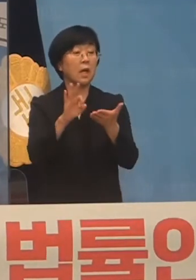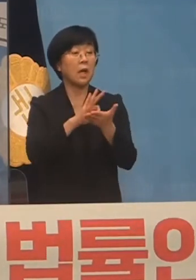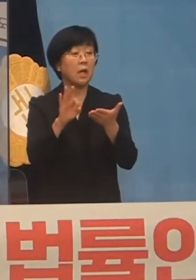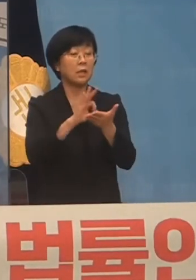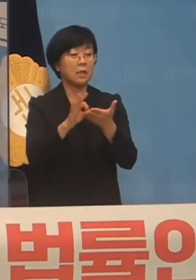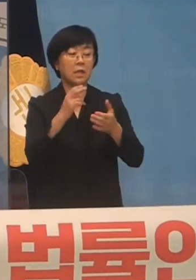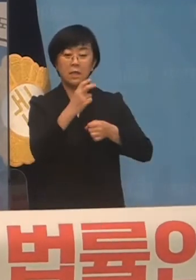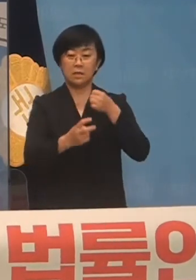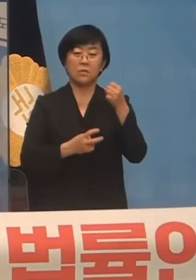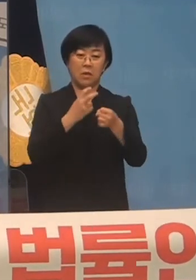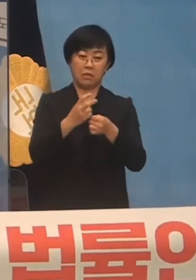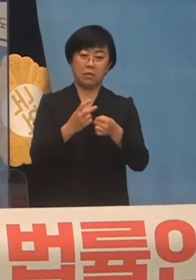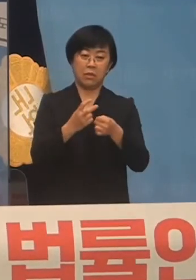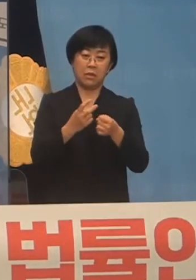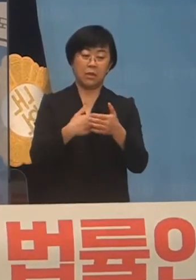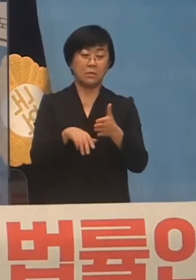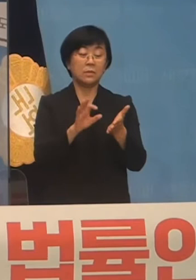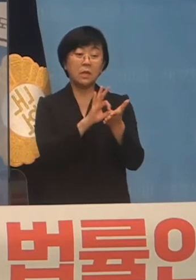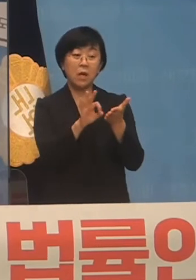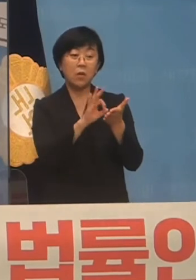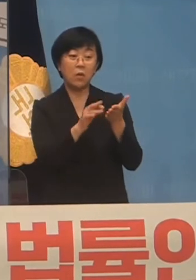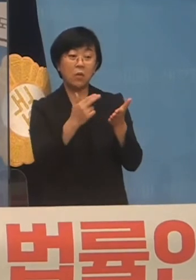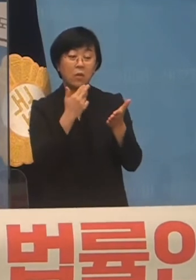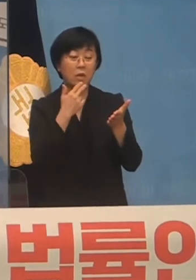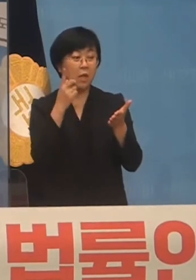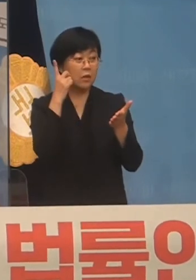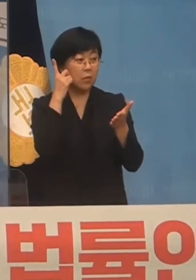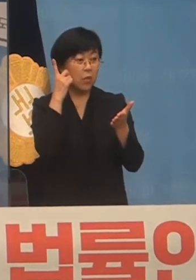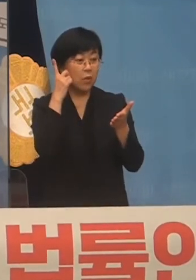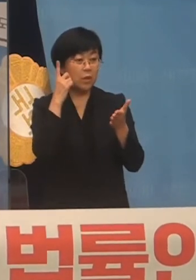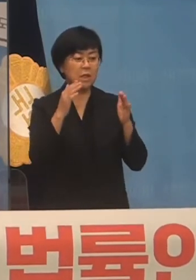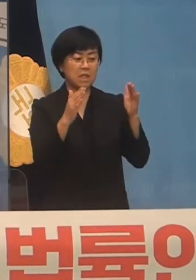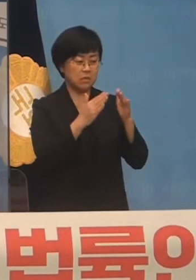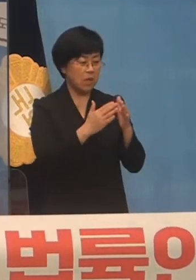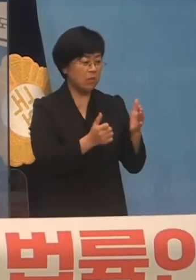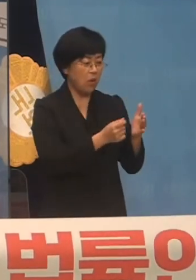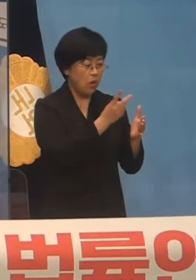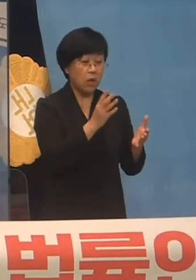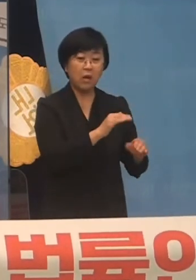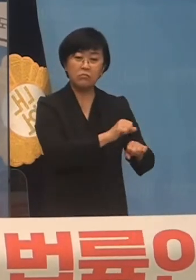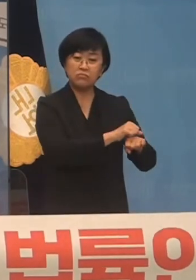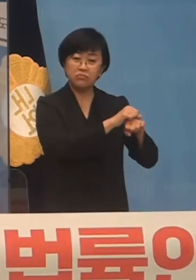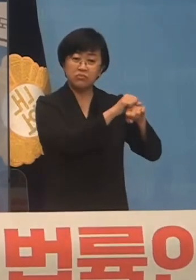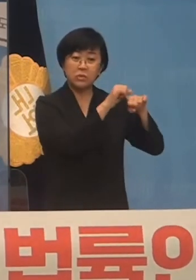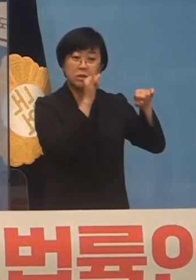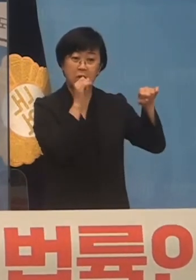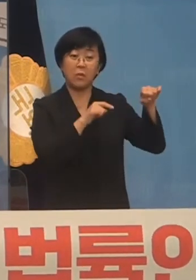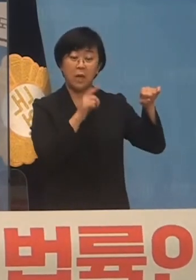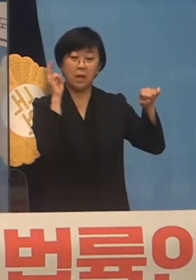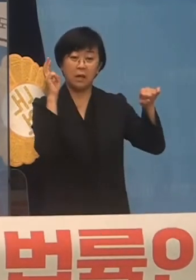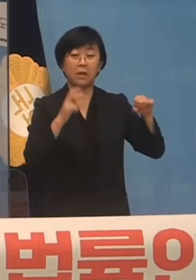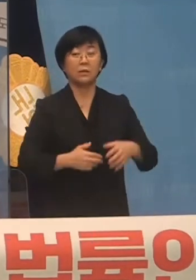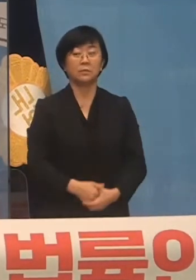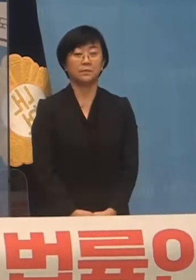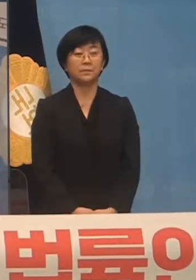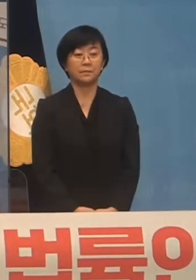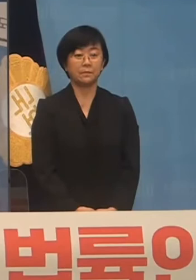시작한 한 20년이 되어갔는데요. 사용하지 않는 휴대폰이 사실은 가정에 몇 개씩은 가지고 계신 것